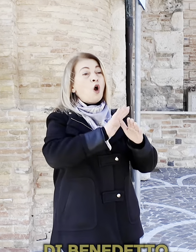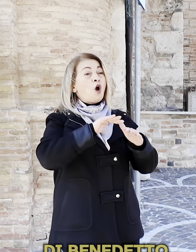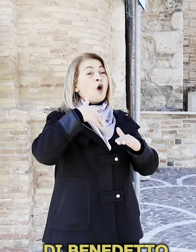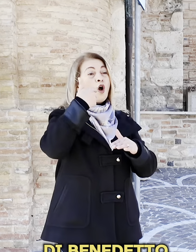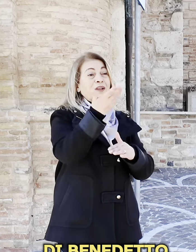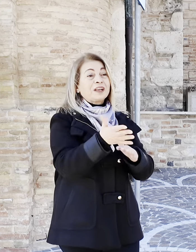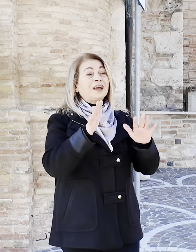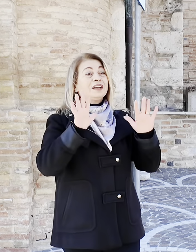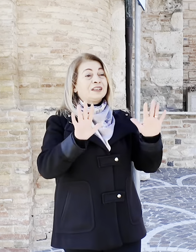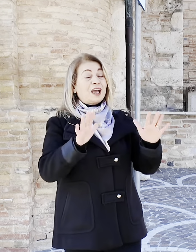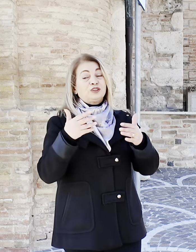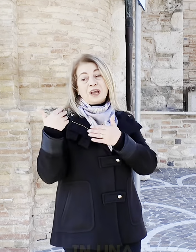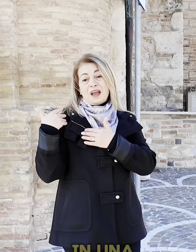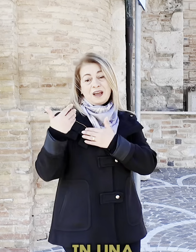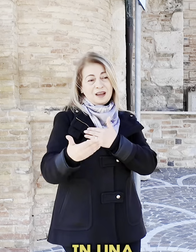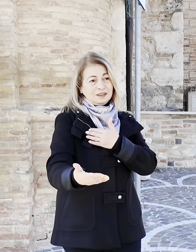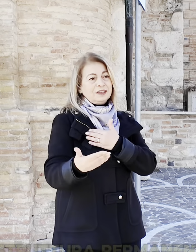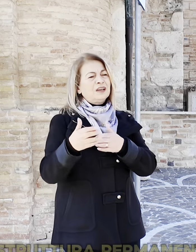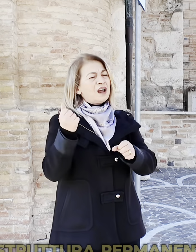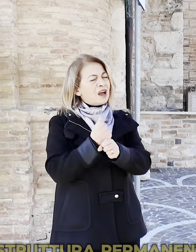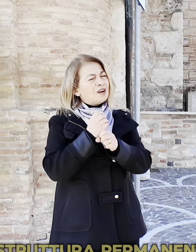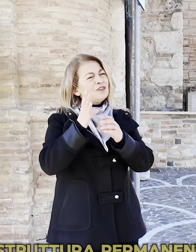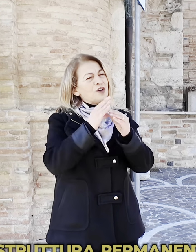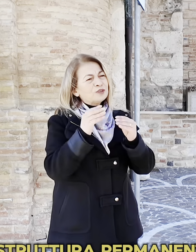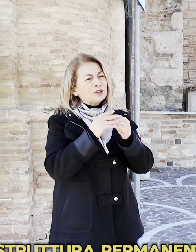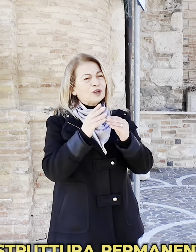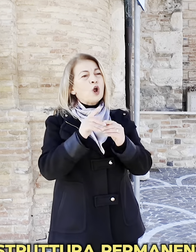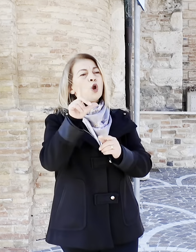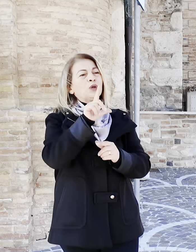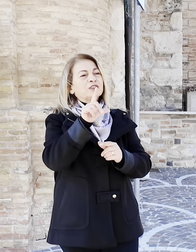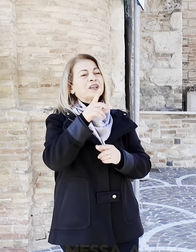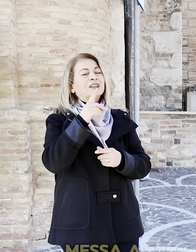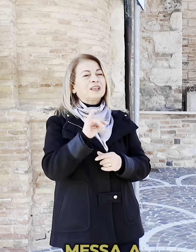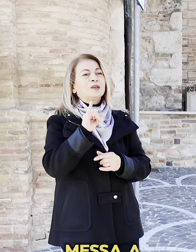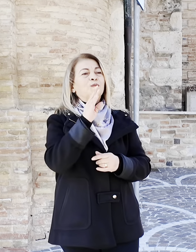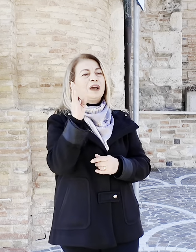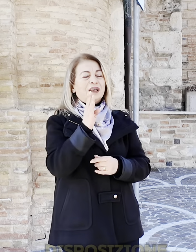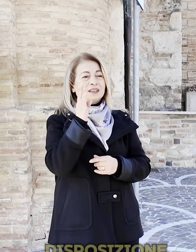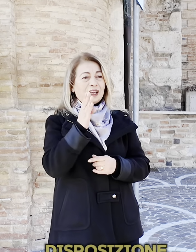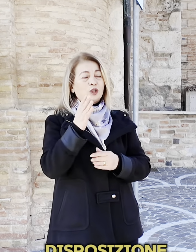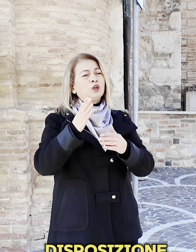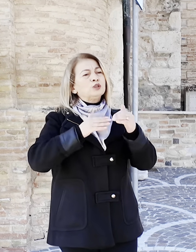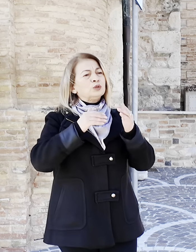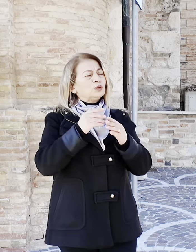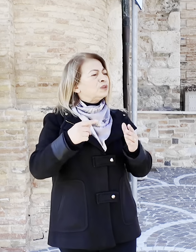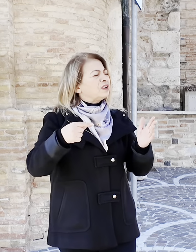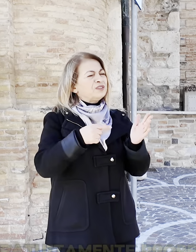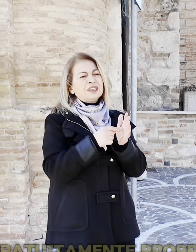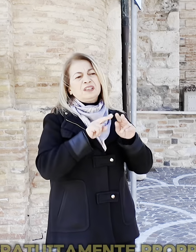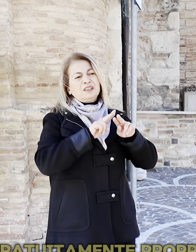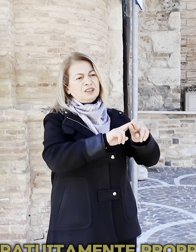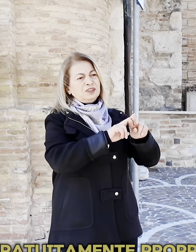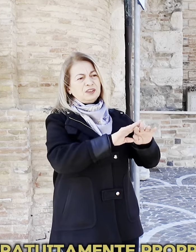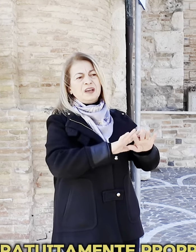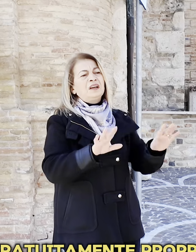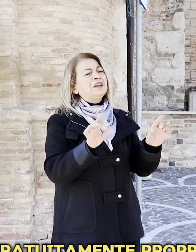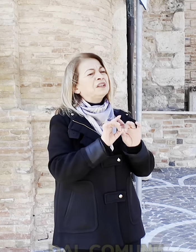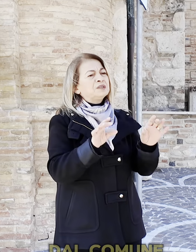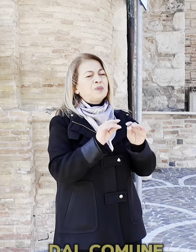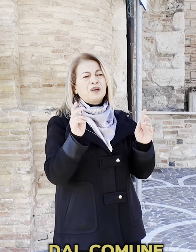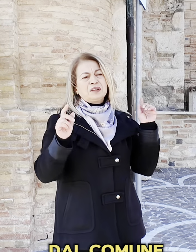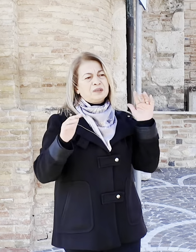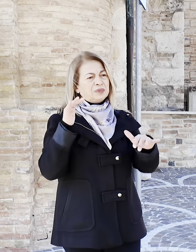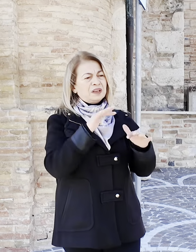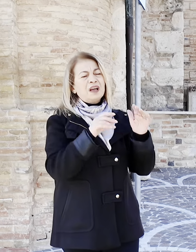Di Benedetto in una struttura permanente, messa a disposizione gratuitamente proprio